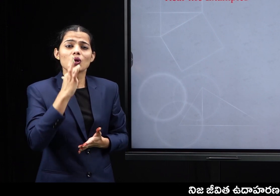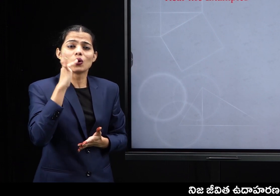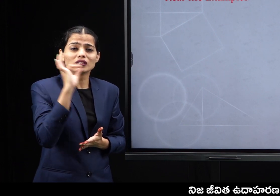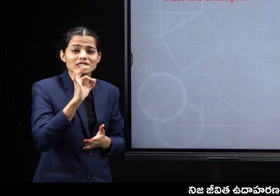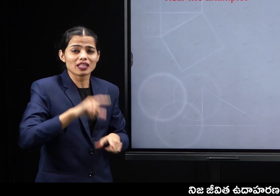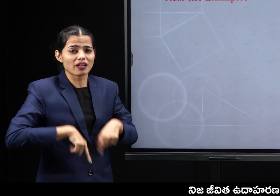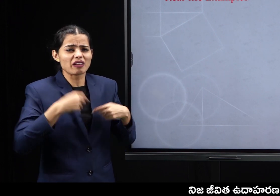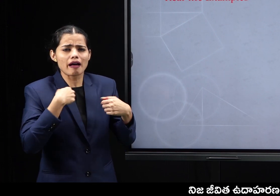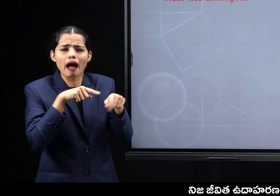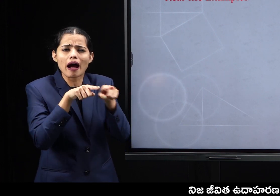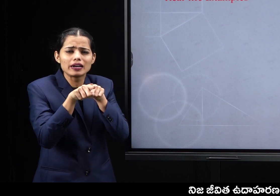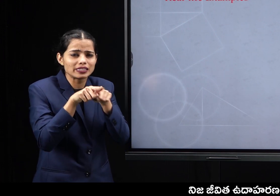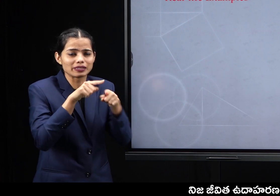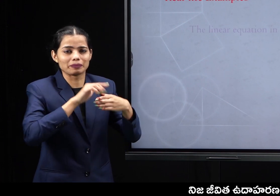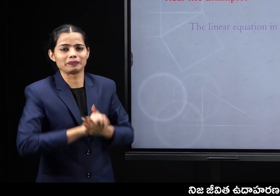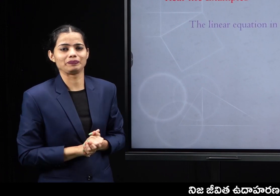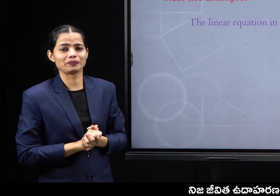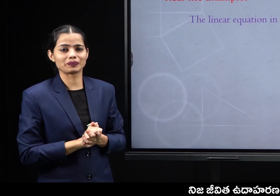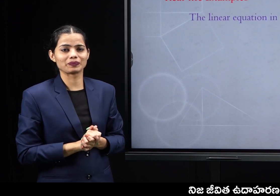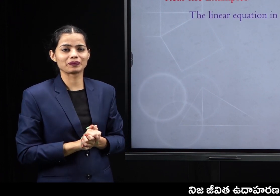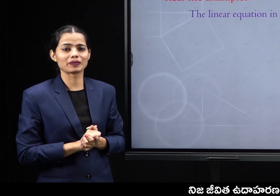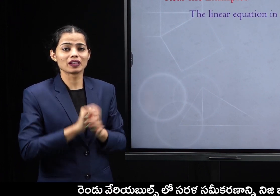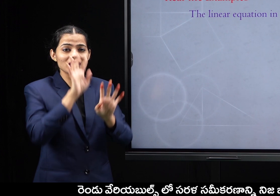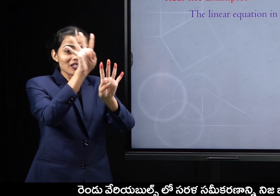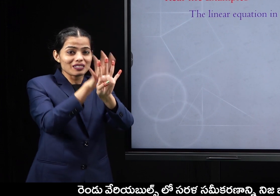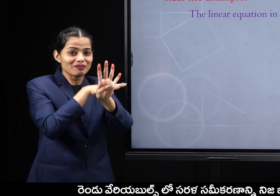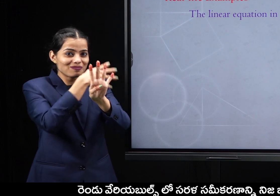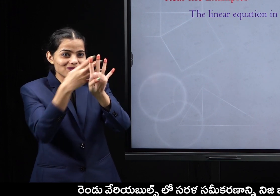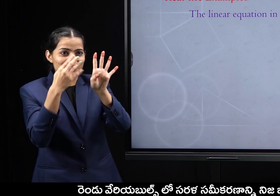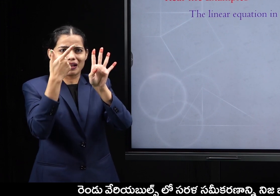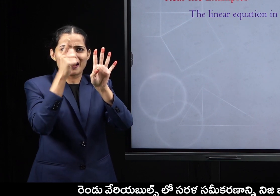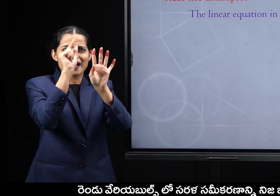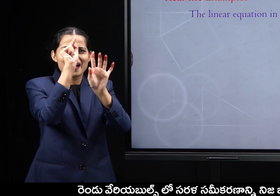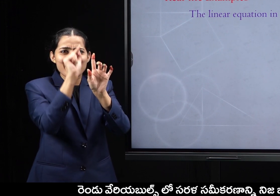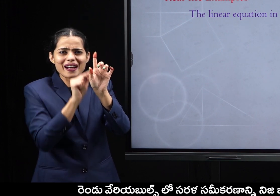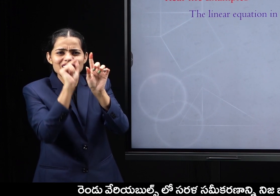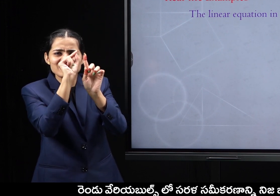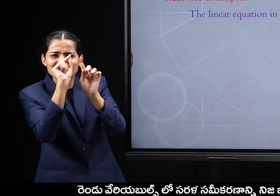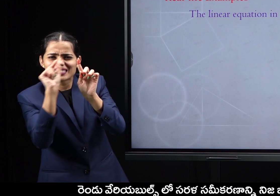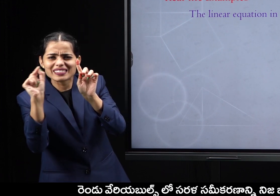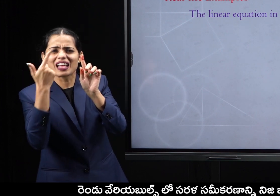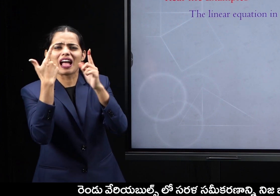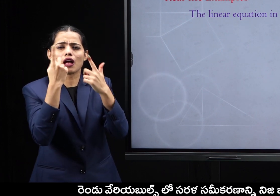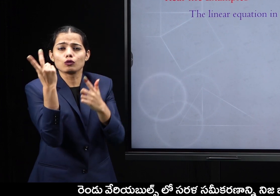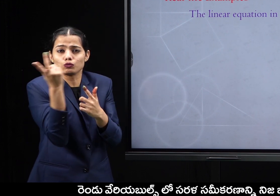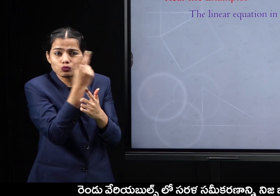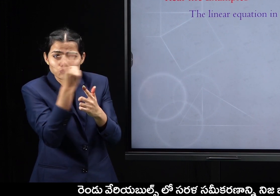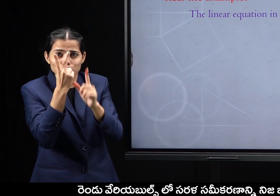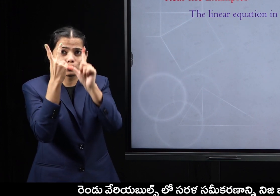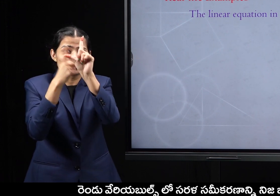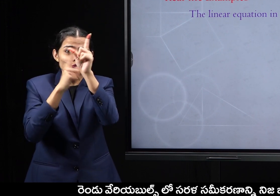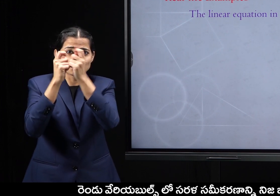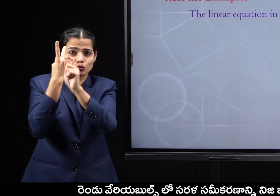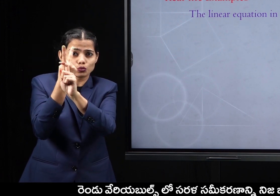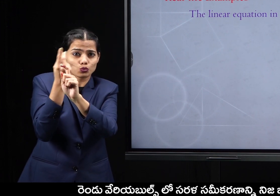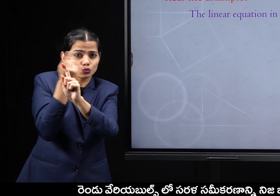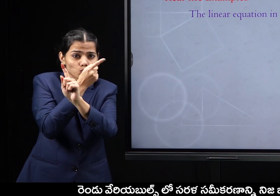నిజ జీవిత ఉదాహరణలు. రెండు వేరియబుల్స్లోని సరళ సమీకరణాన్ని నిజ జీవితంలో ఉపయోగించవచ్చు.